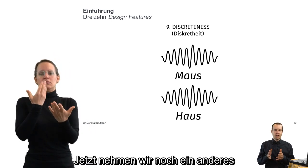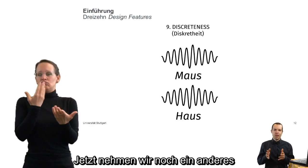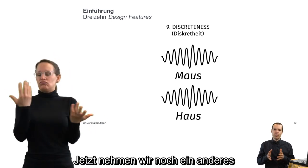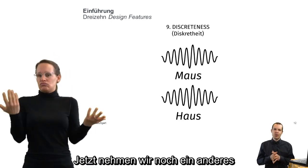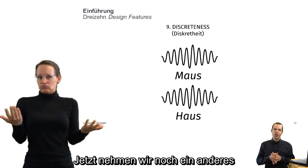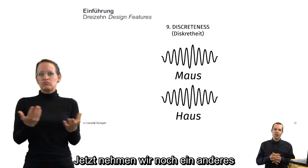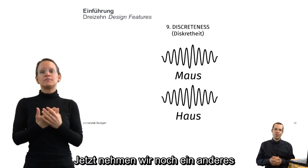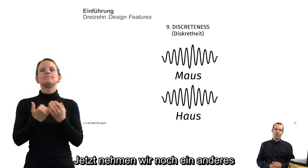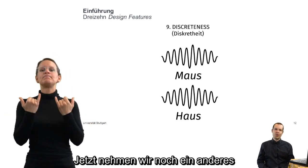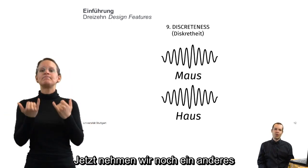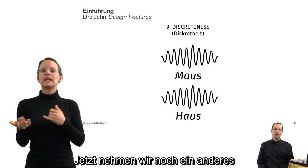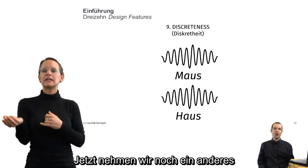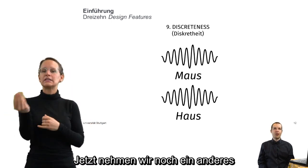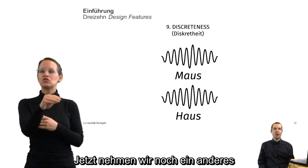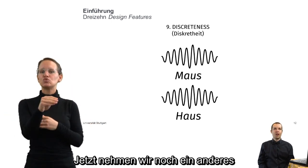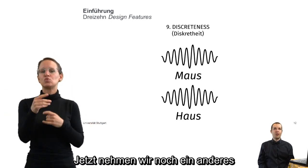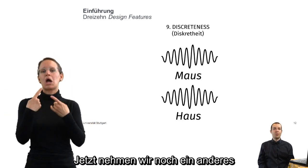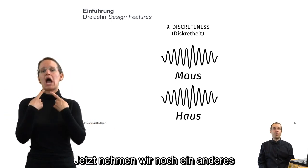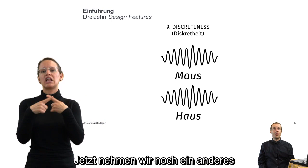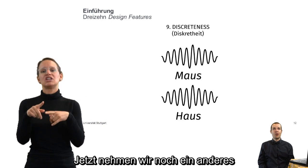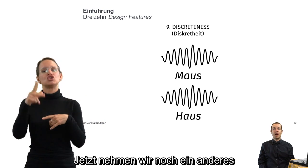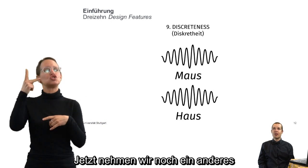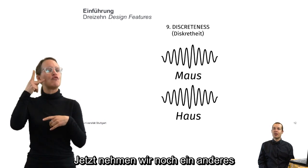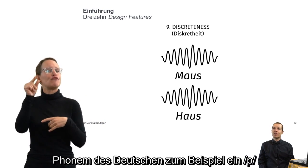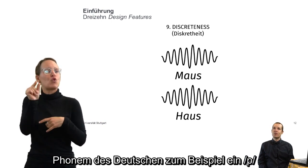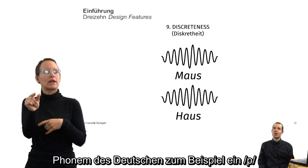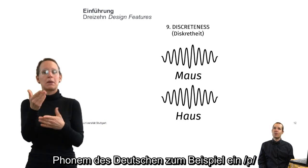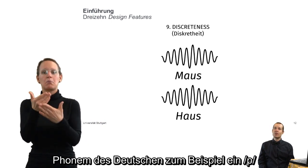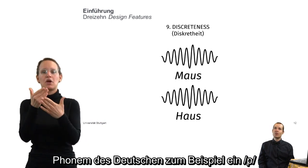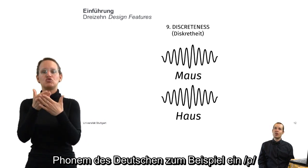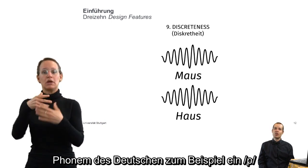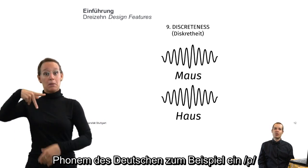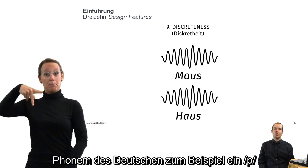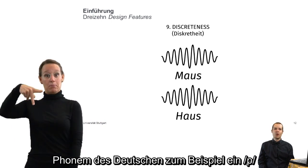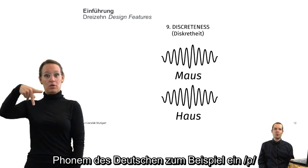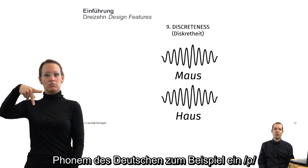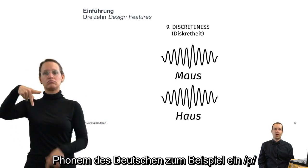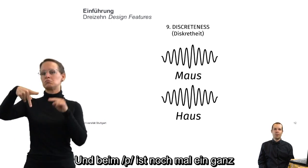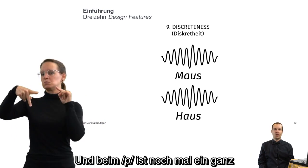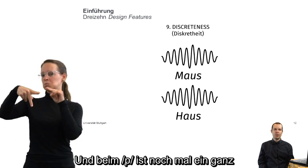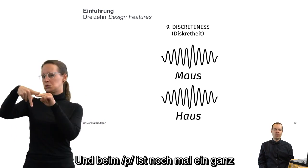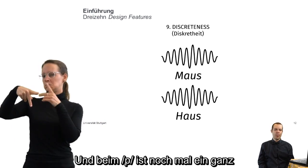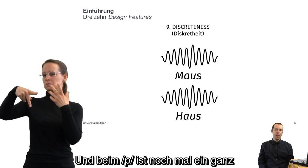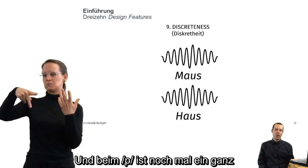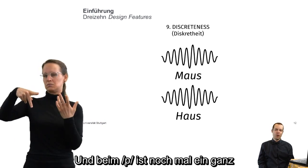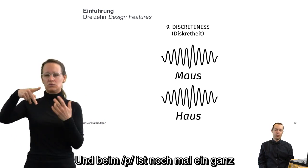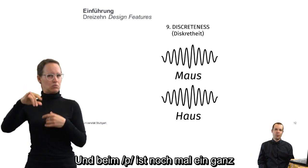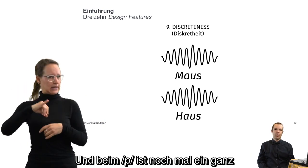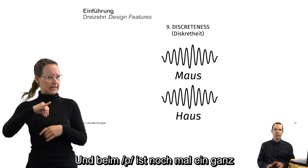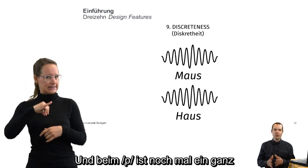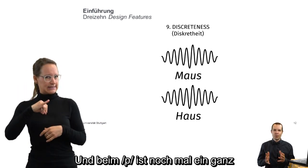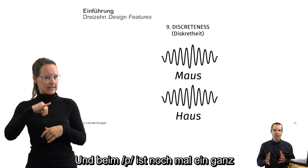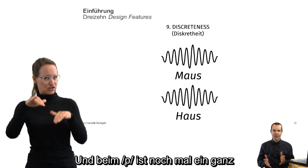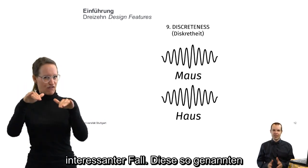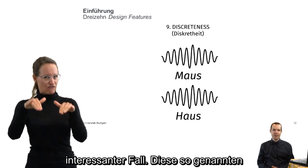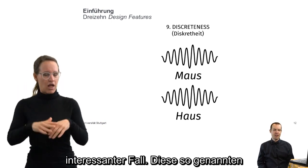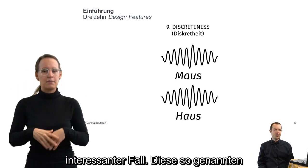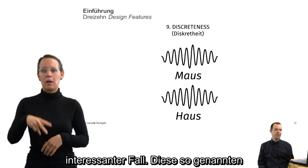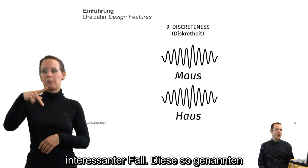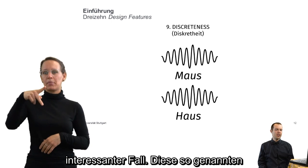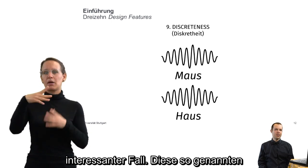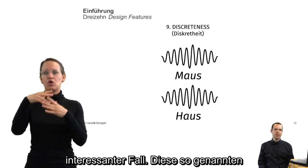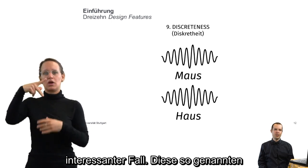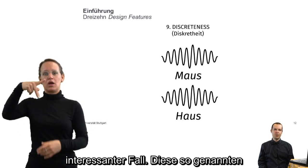Jetzt nehmen wir noch ein anderes Phronem des Deutschen, zum Beispiel ein P. Und beim P ist nochmal ein ganz